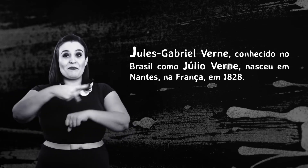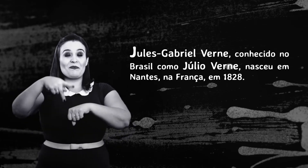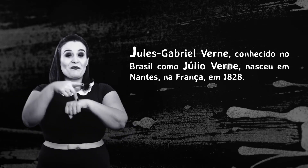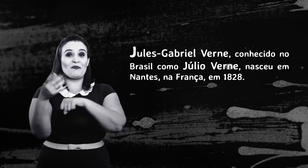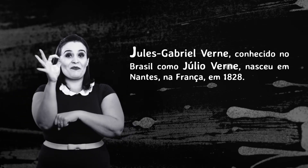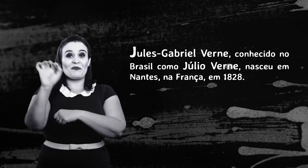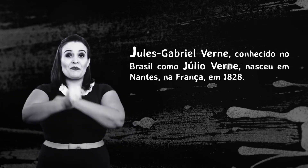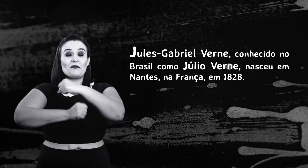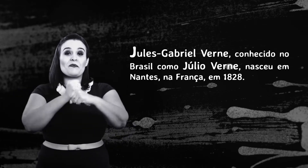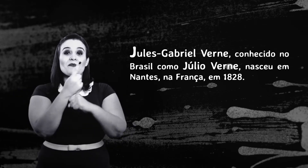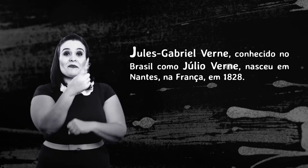1828.